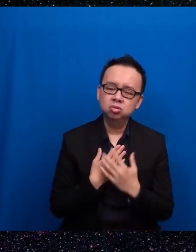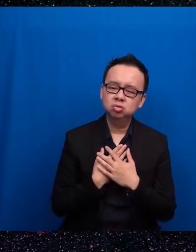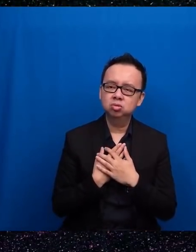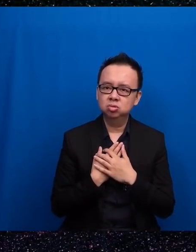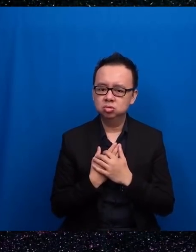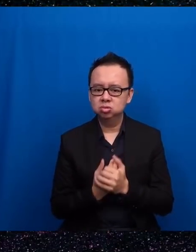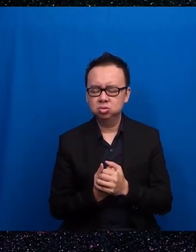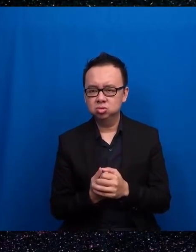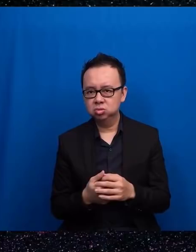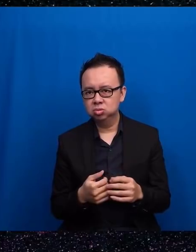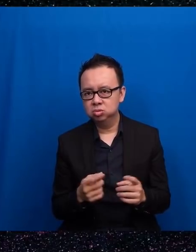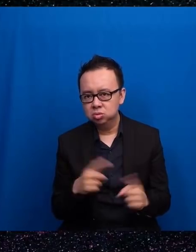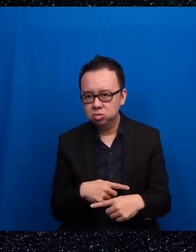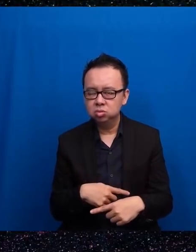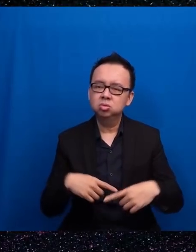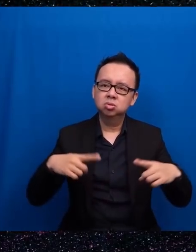dalamku.